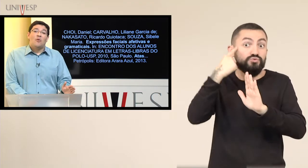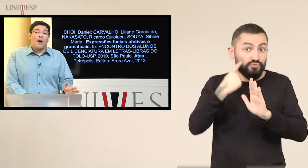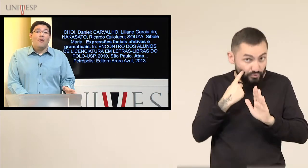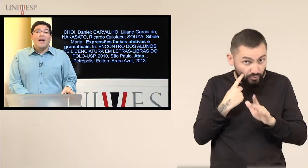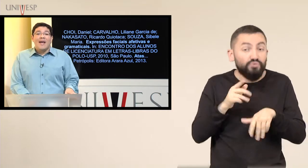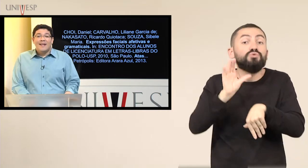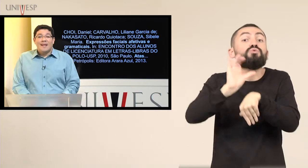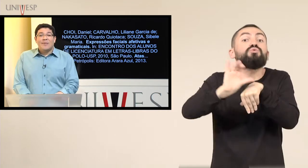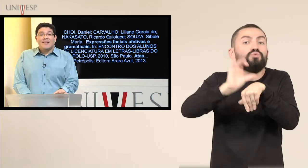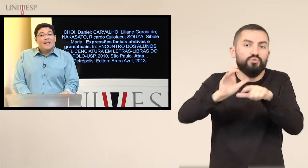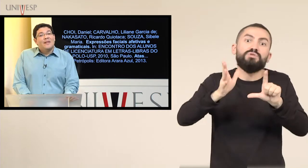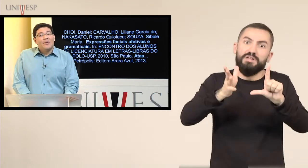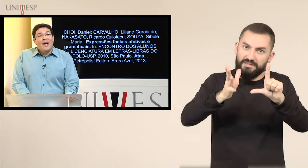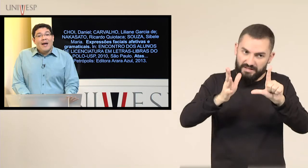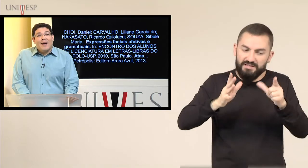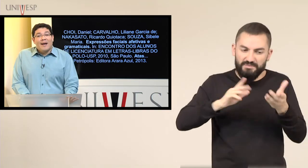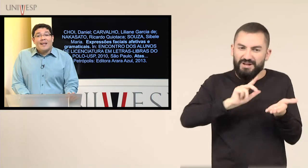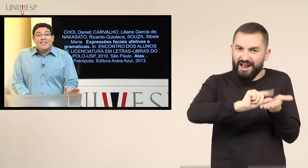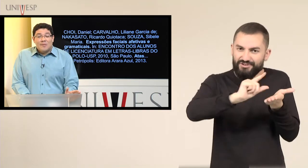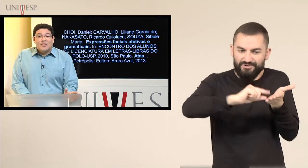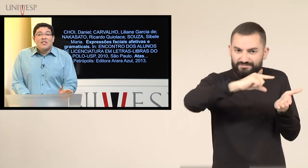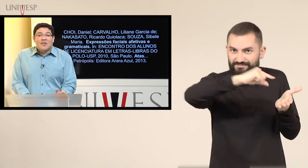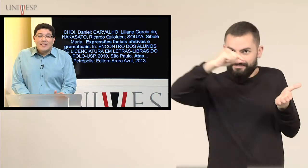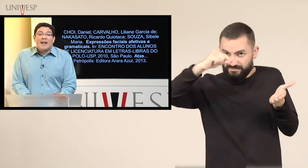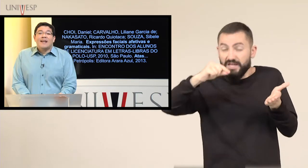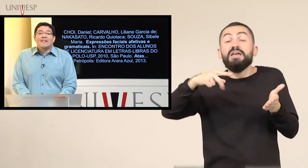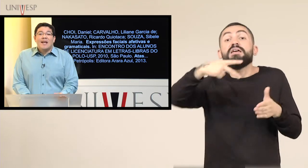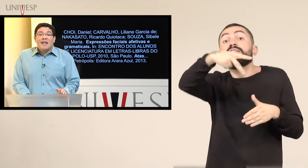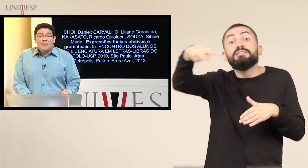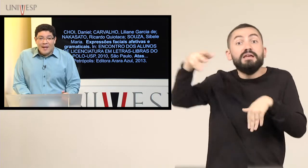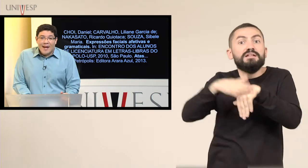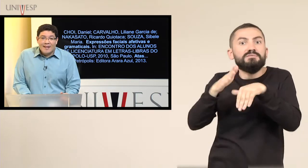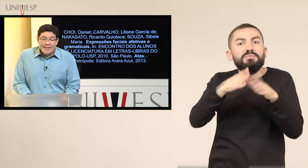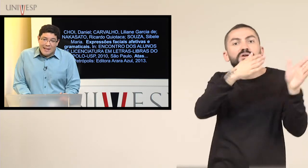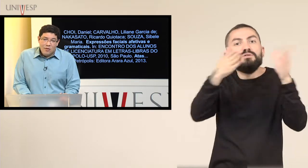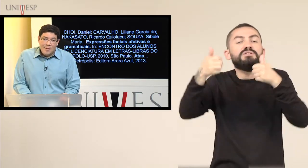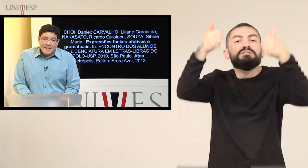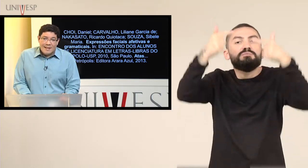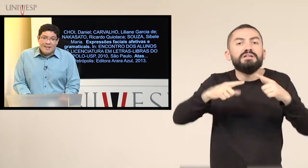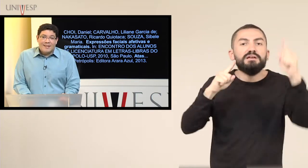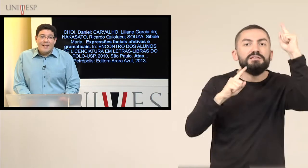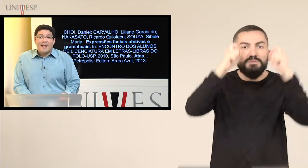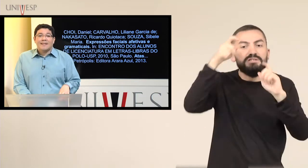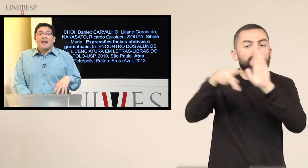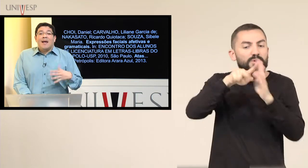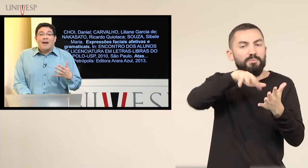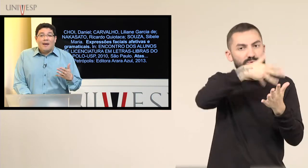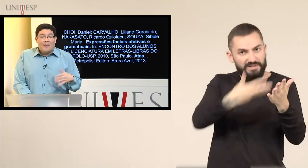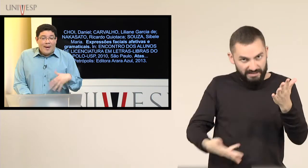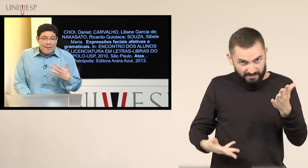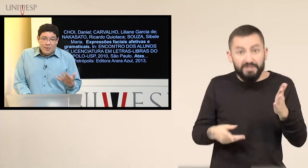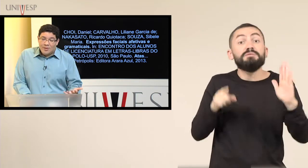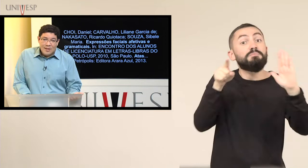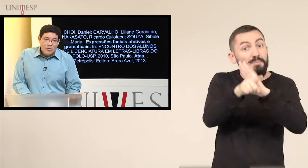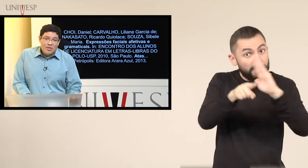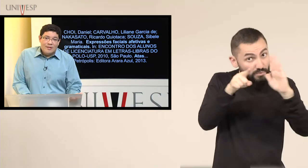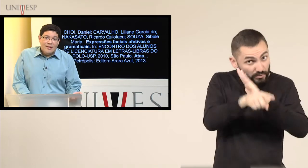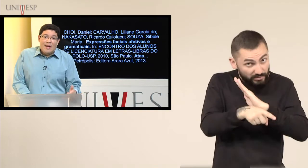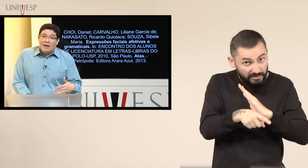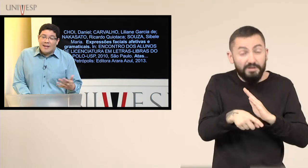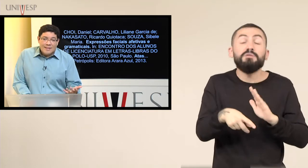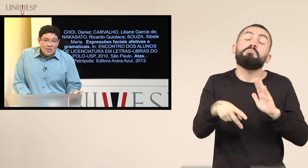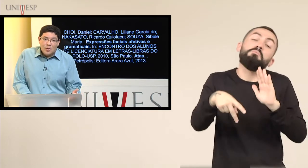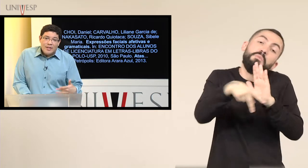Libras, no qual eles apresentam as expressões faciais empregadas na língua brasileira de sinais para a produção